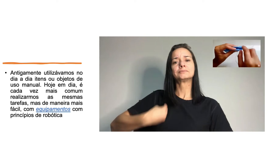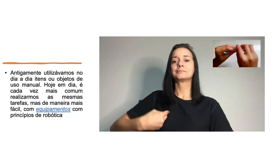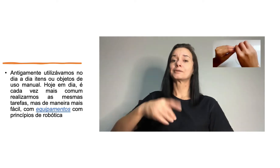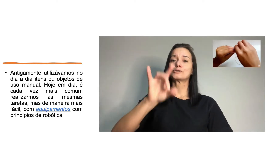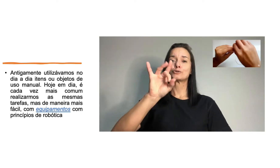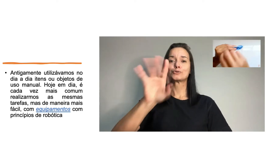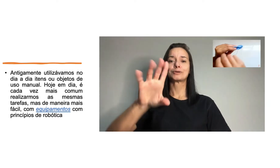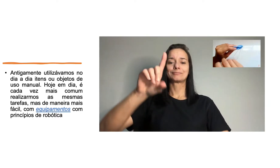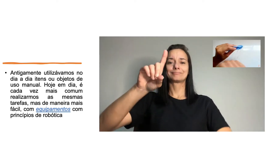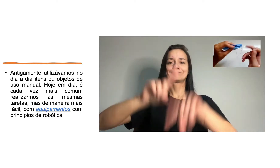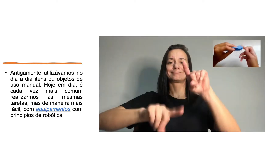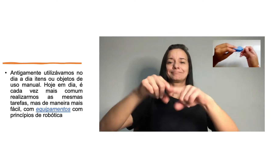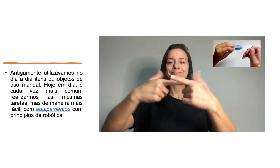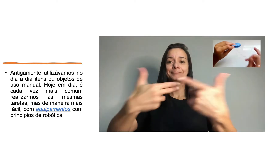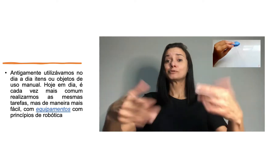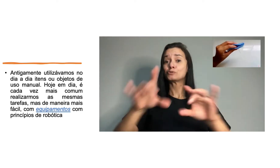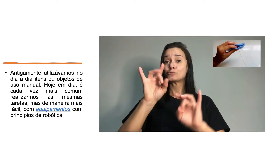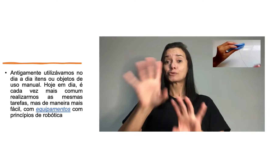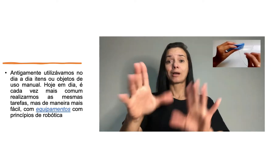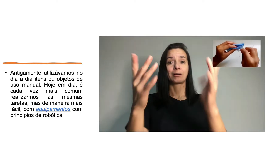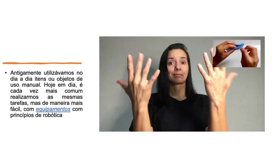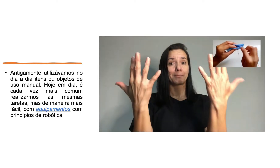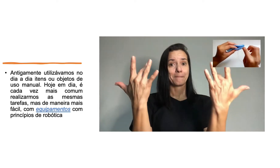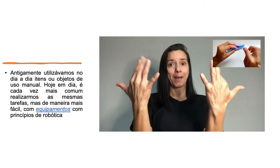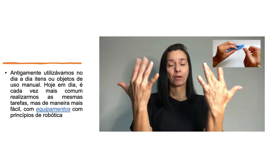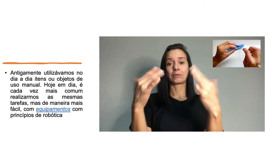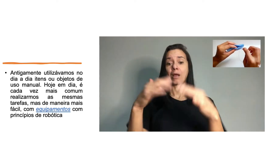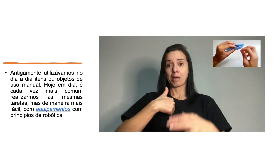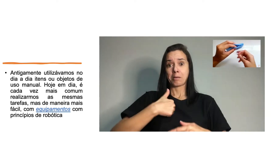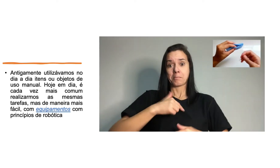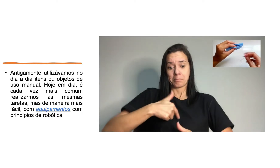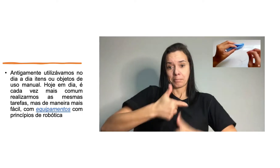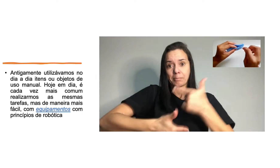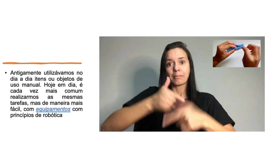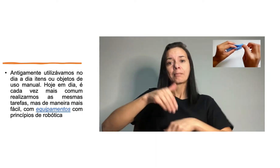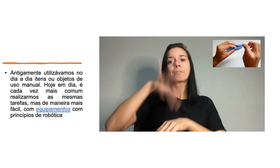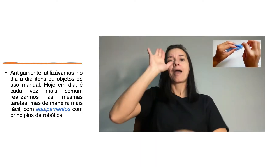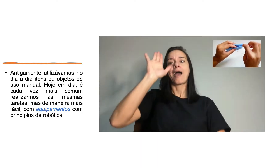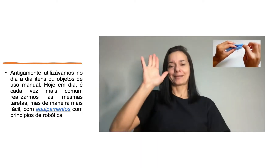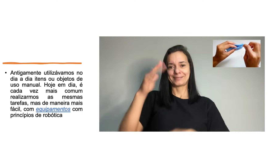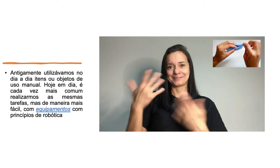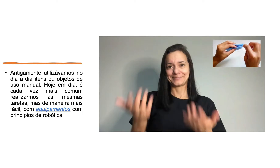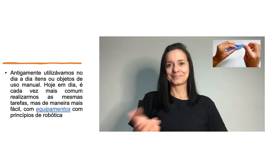utilizávamos no dia a dia itens ou objetos de uso manual.